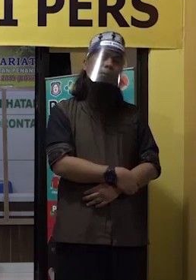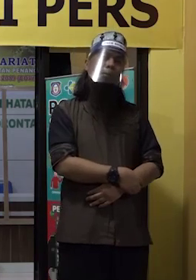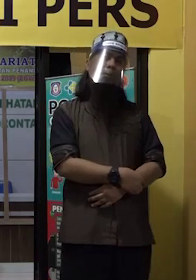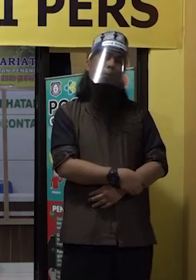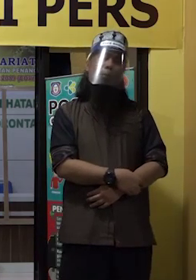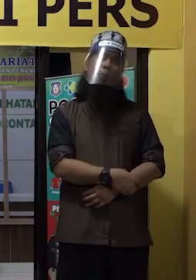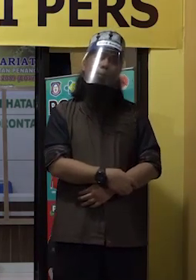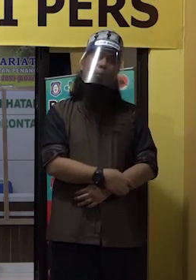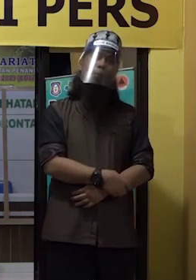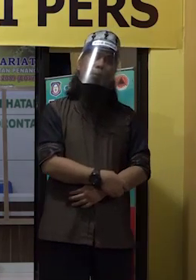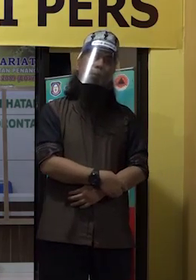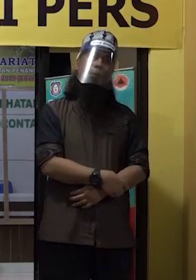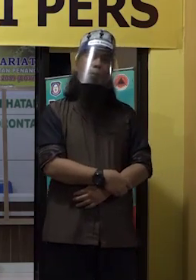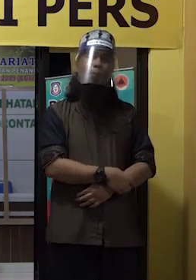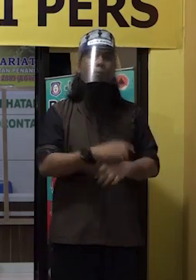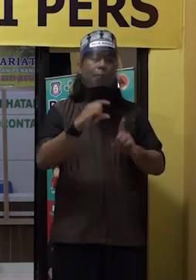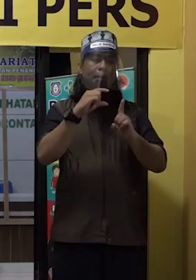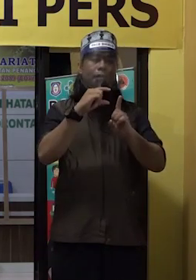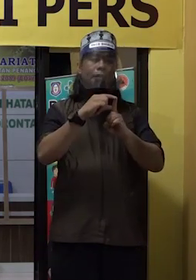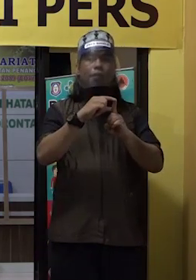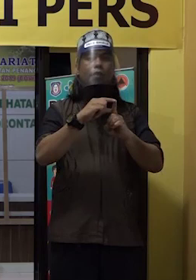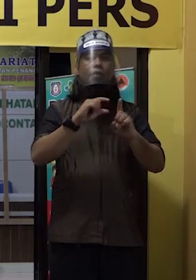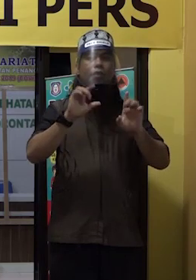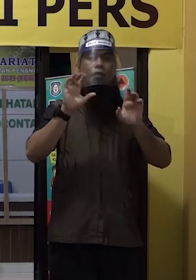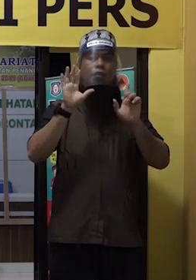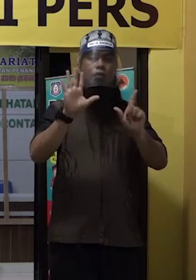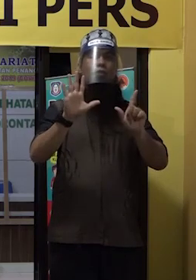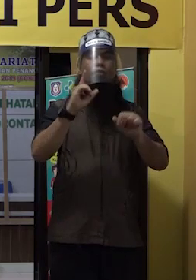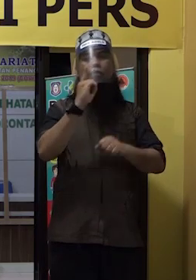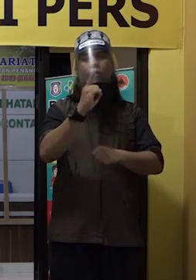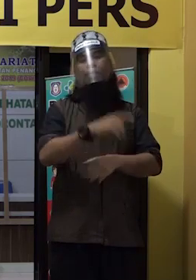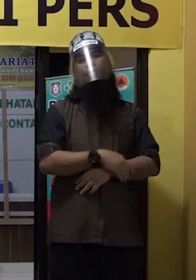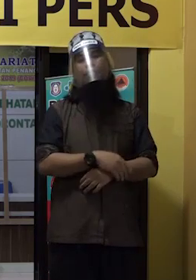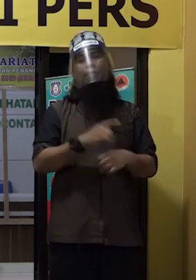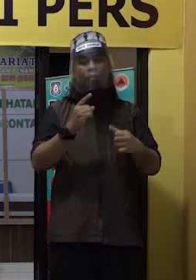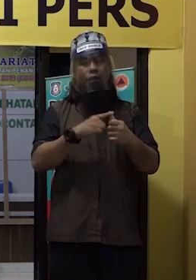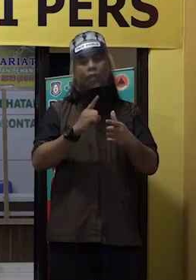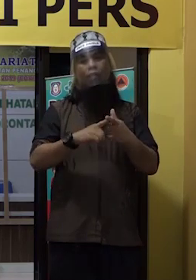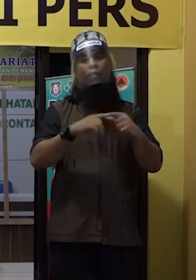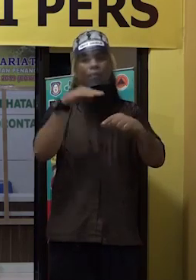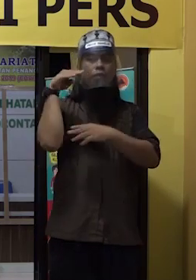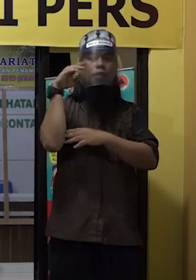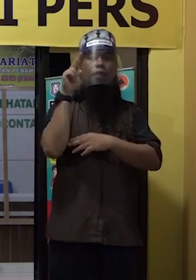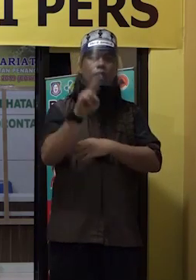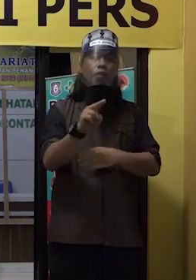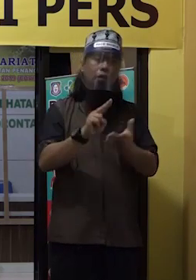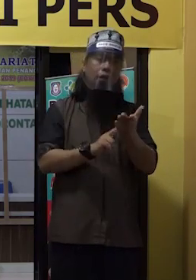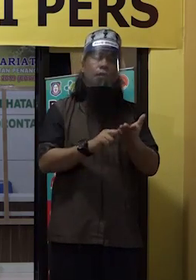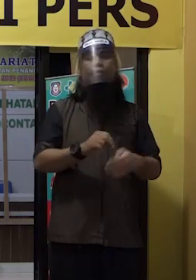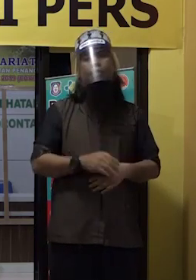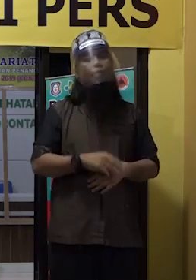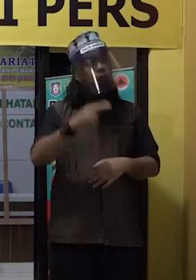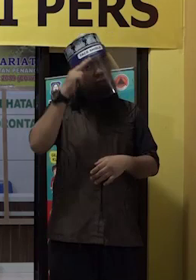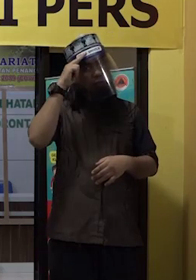Pasien yang sembuh berikutnya adalah pasien 71 atau ZM, laki-laki 24